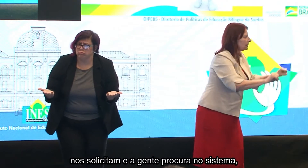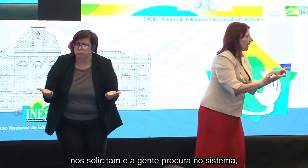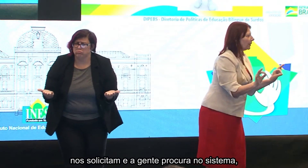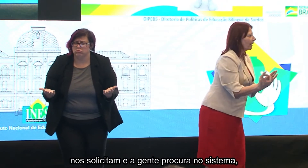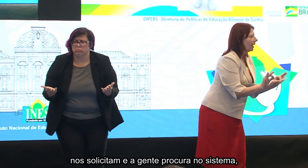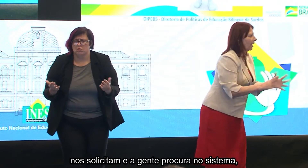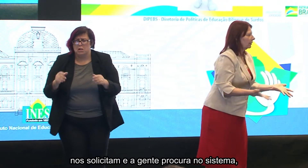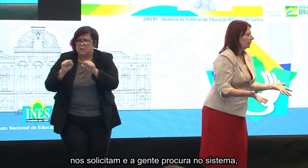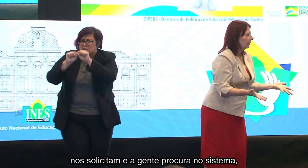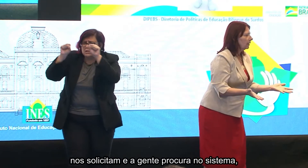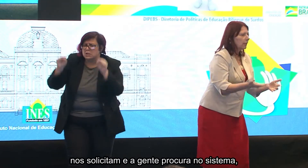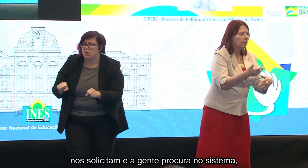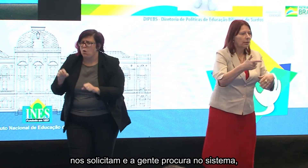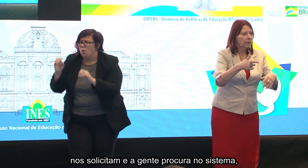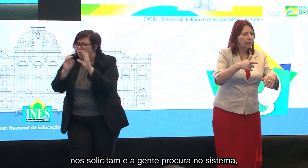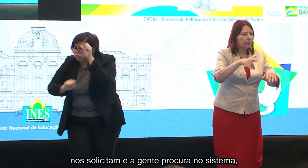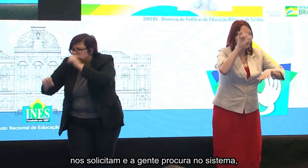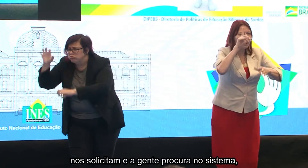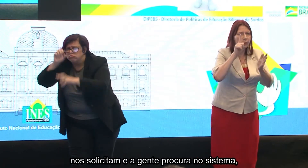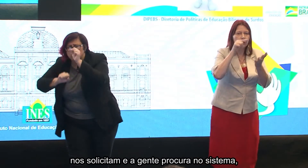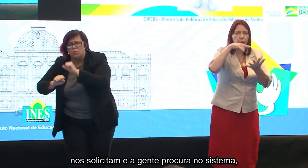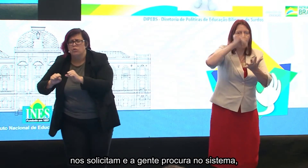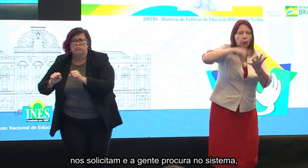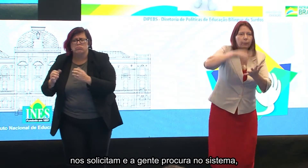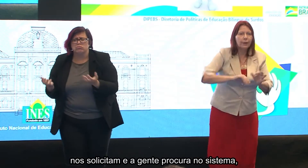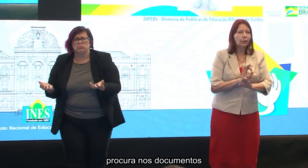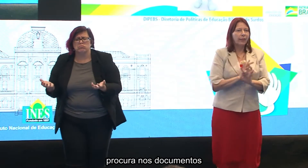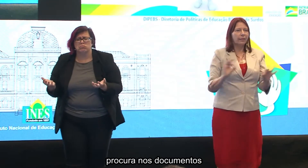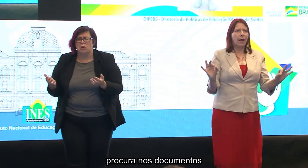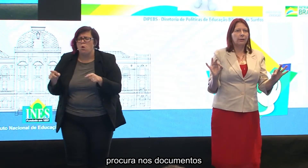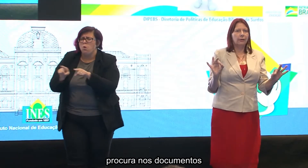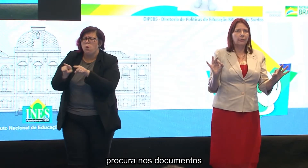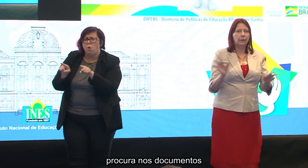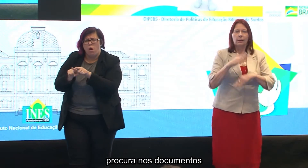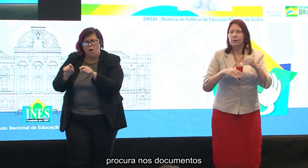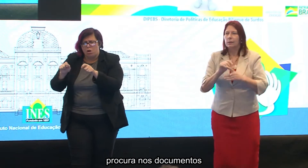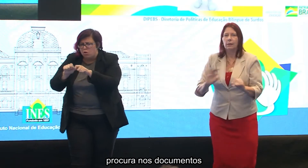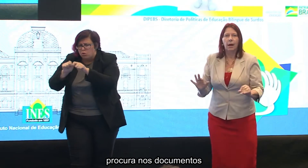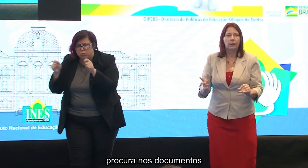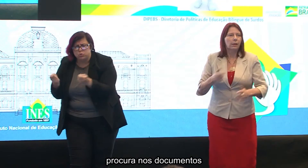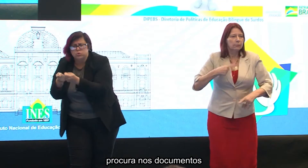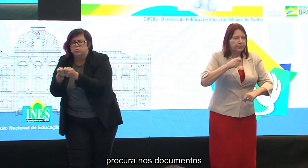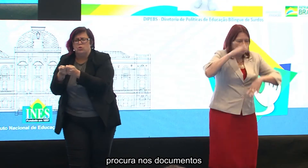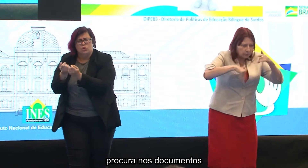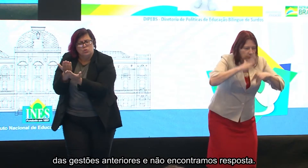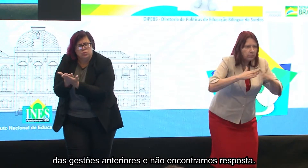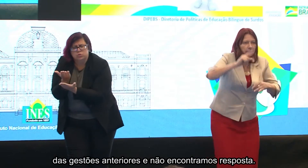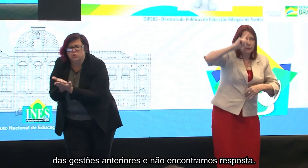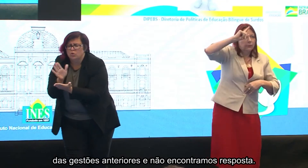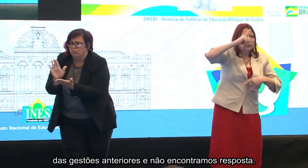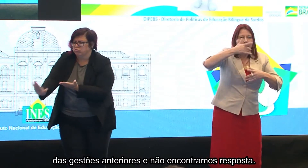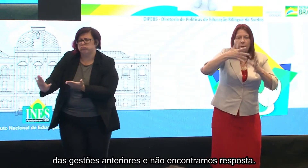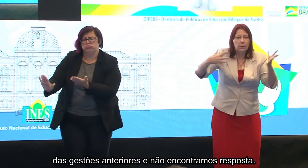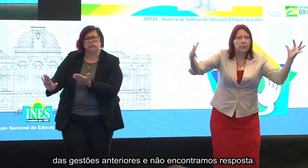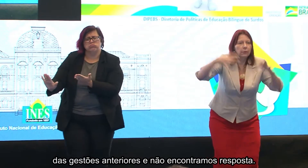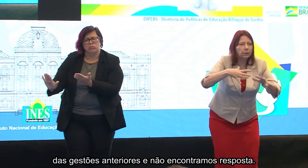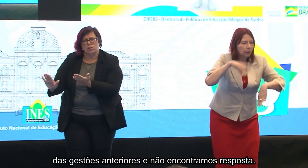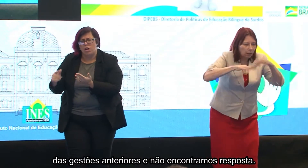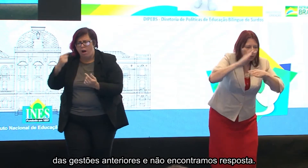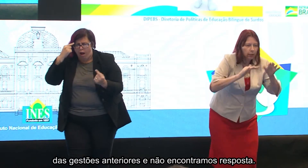nos solicitam, e a gente procura no sistema, procura nos documentos das gestões anteriores e não